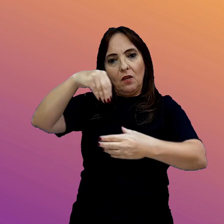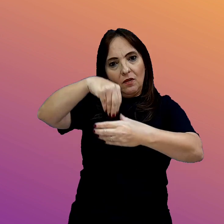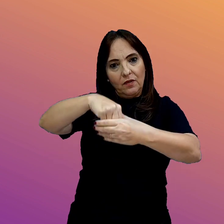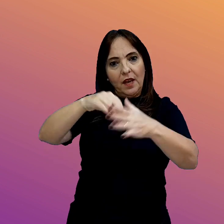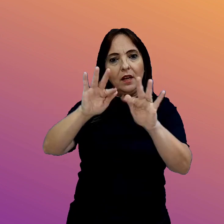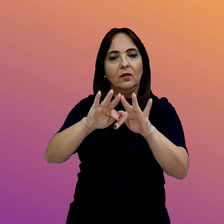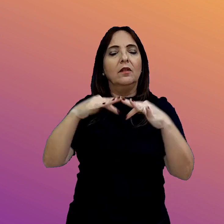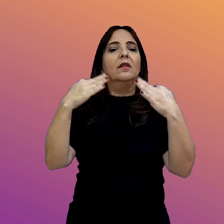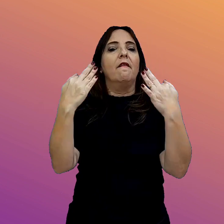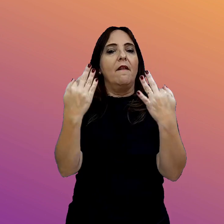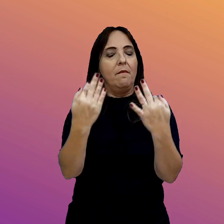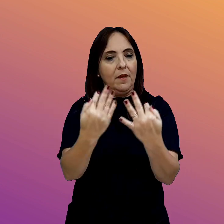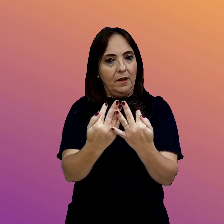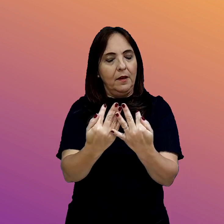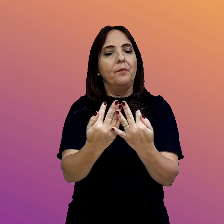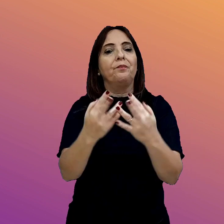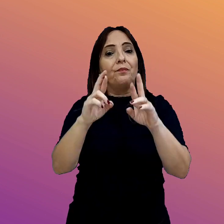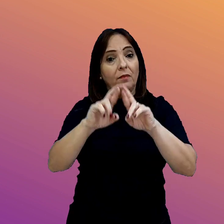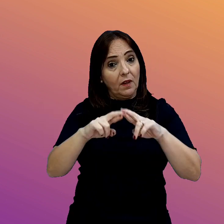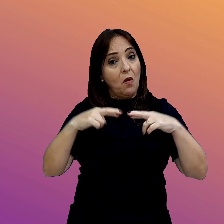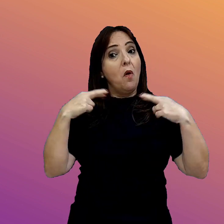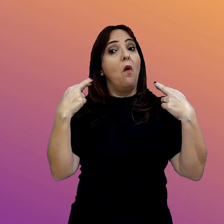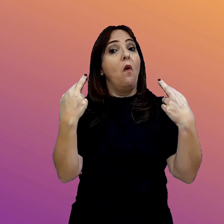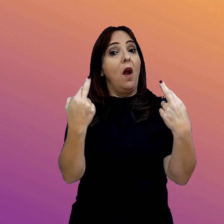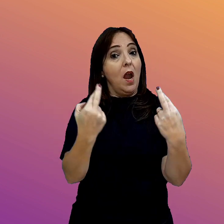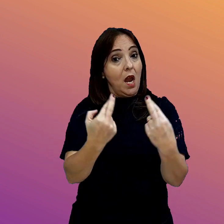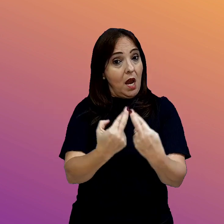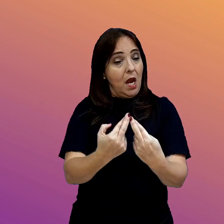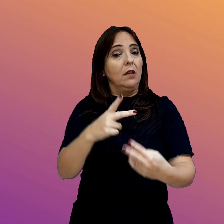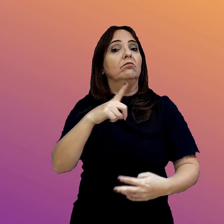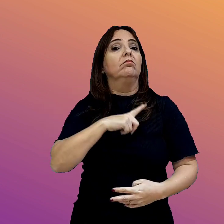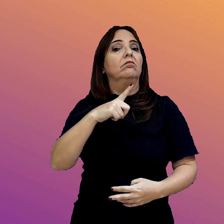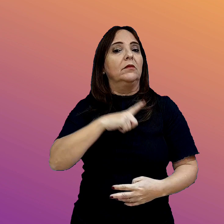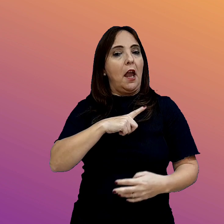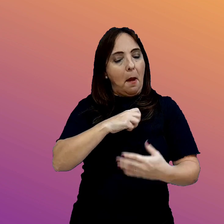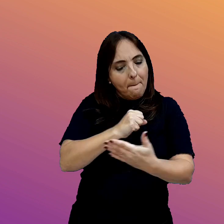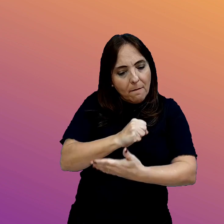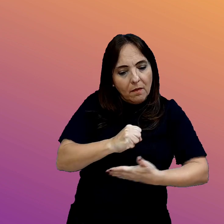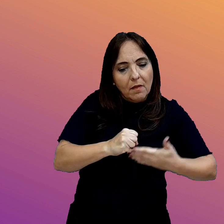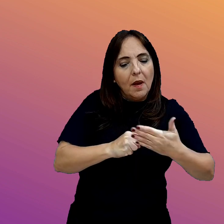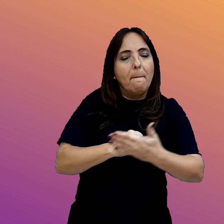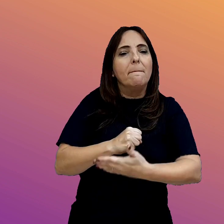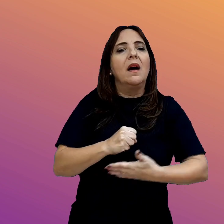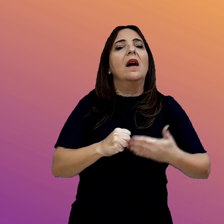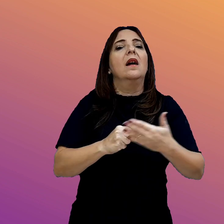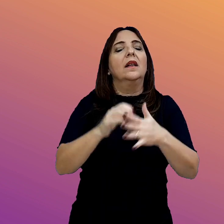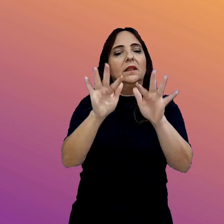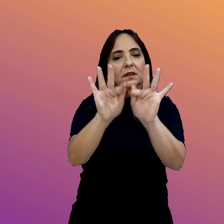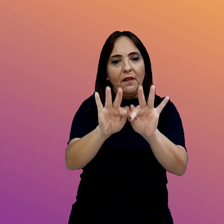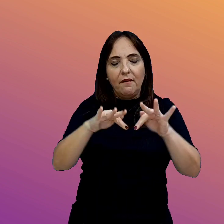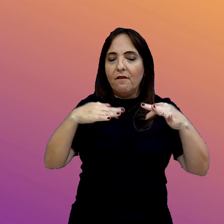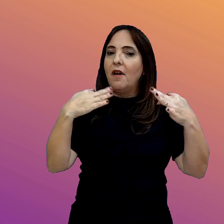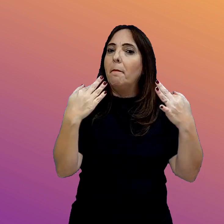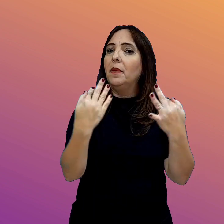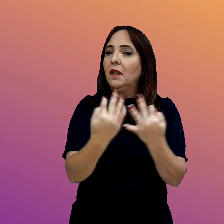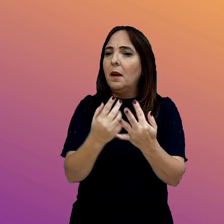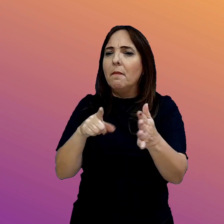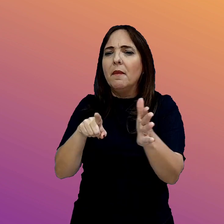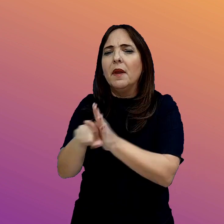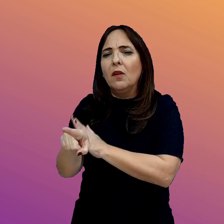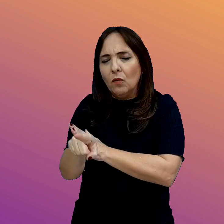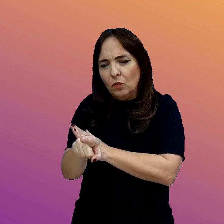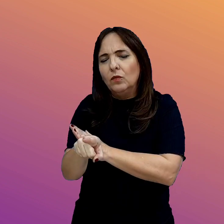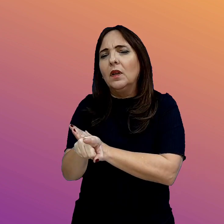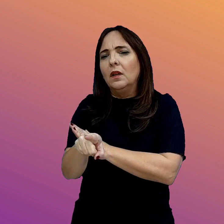tem suas peças fundamentais aí, e a sua família faz parte desse reino? Como é que a gente pode buscar